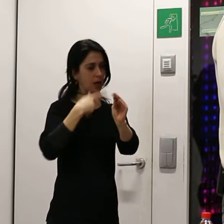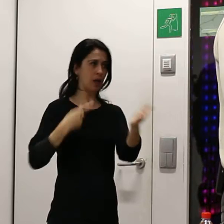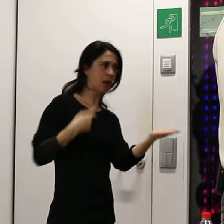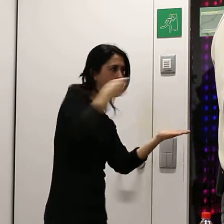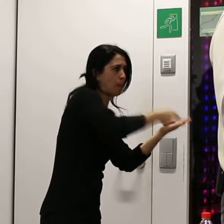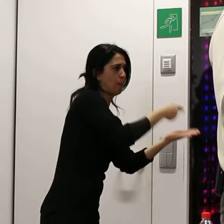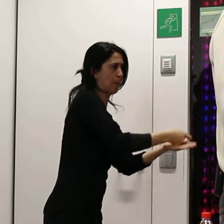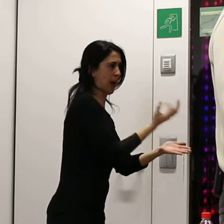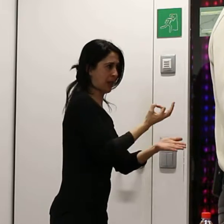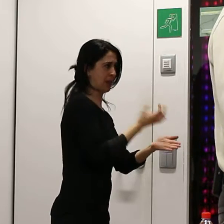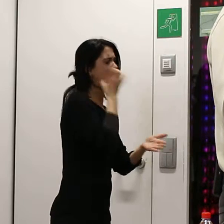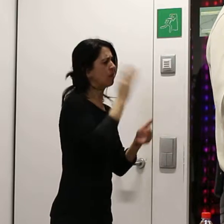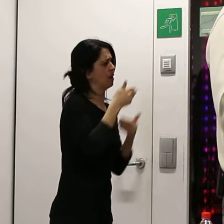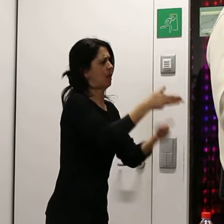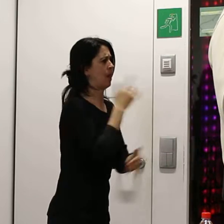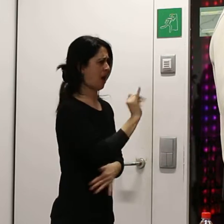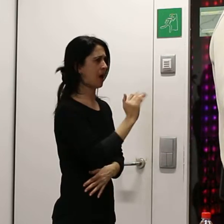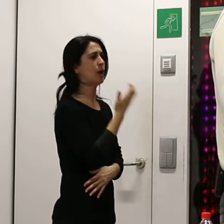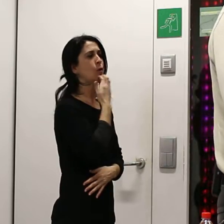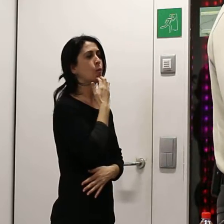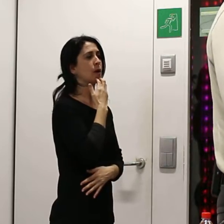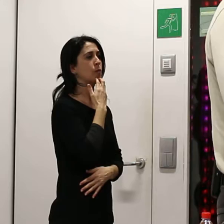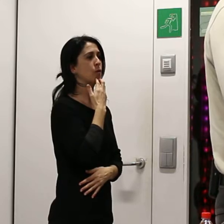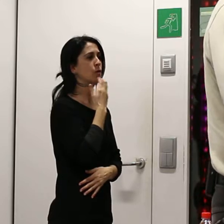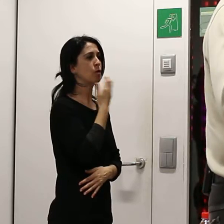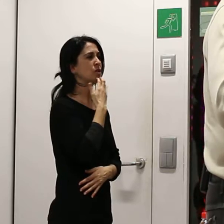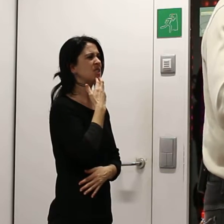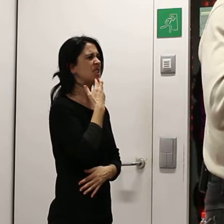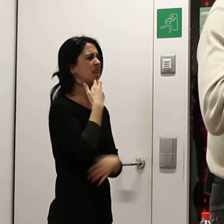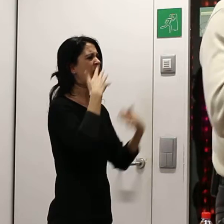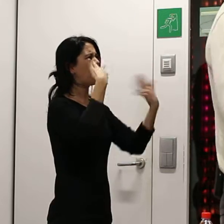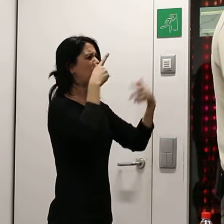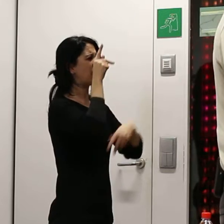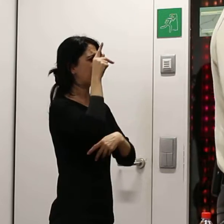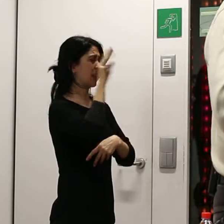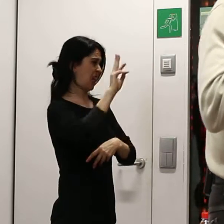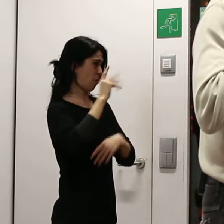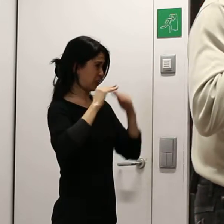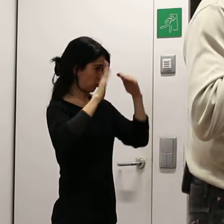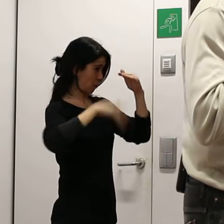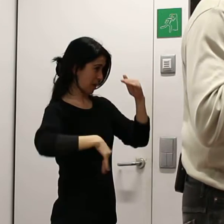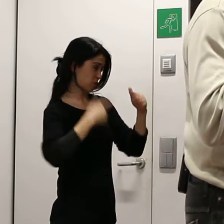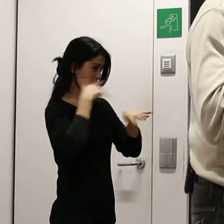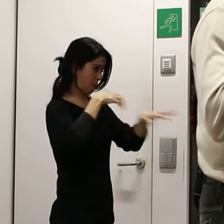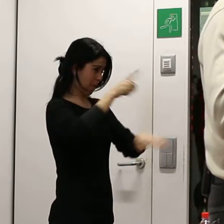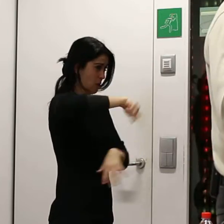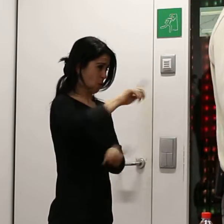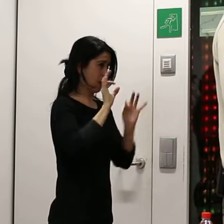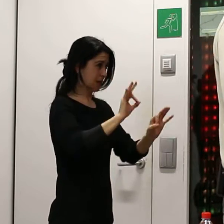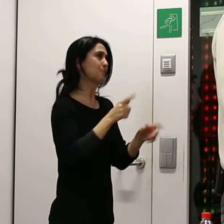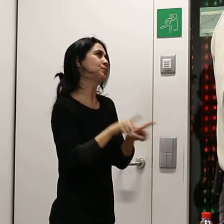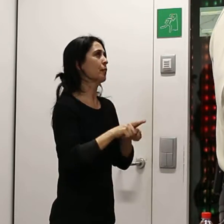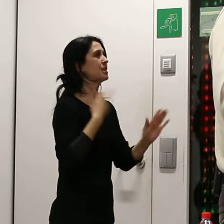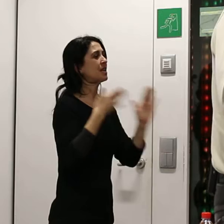Hay una moratoria, o sea, las personas que consumen o que utilizan menos de 10 kilovatios, que somos la mayoría de los que estamos aquí, evidentemente, digamos los